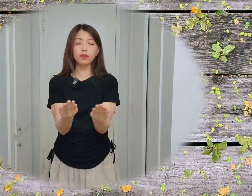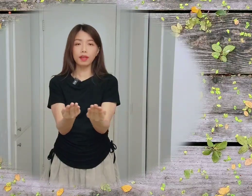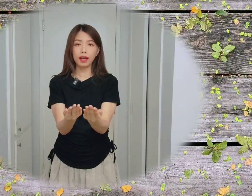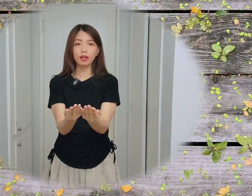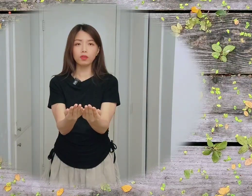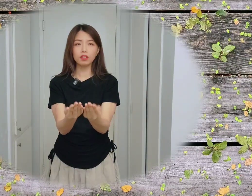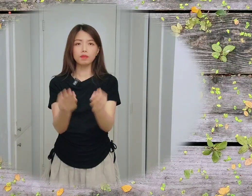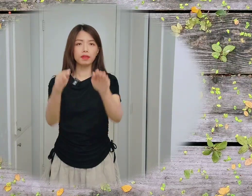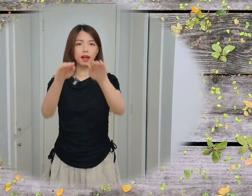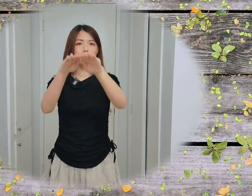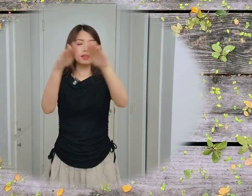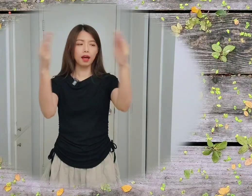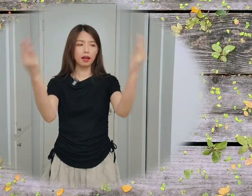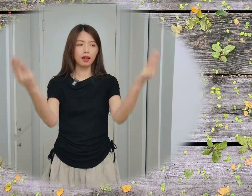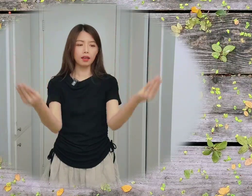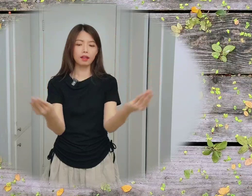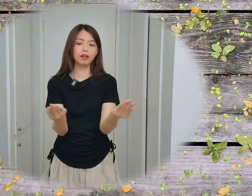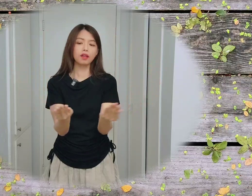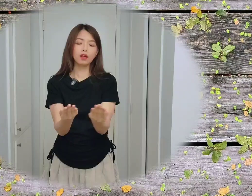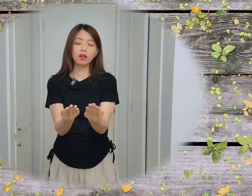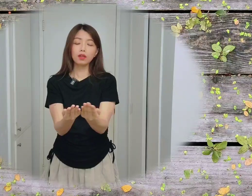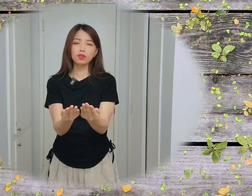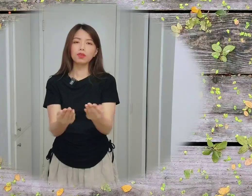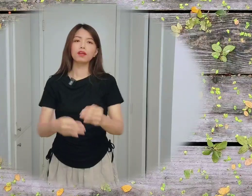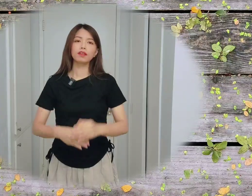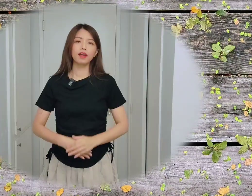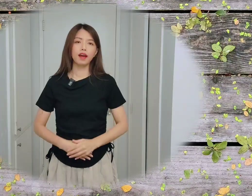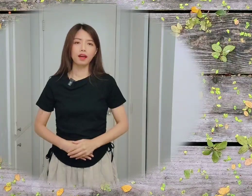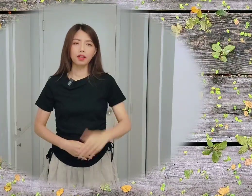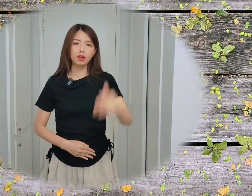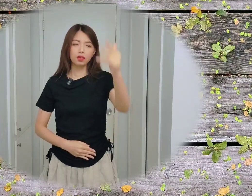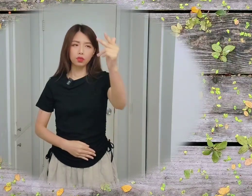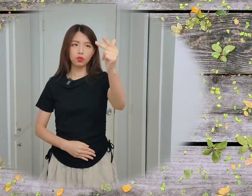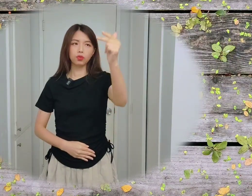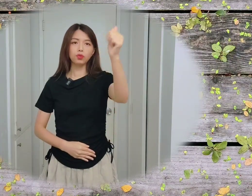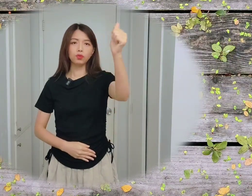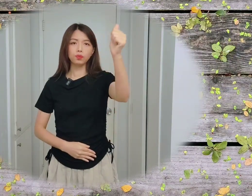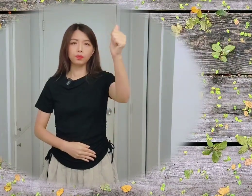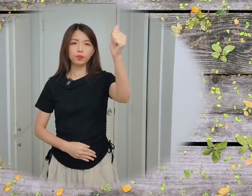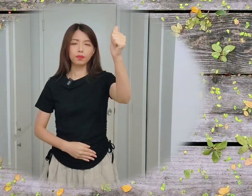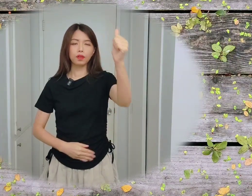모두 혹은 다 이런 뜻입니다. 다 주의 은혜라.